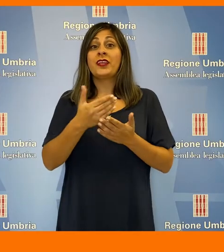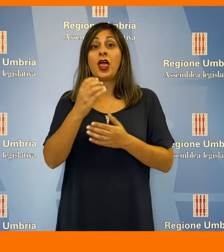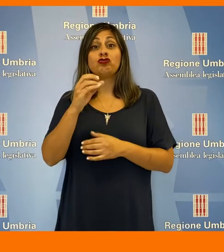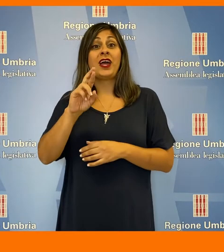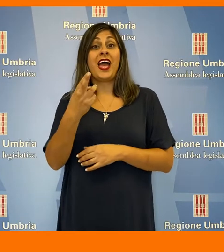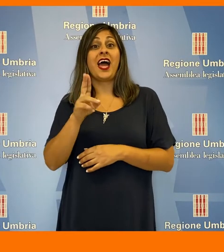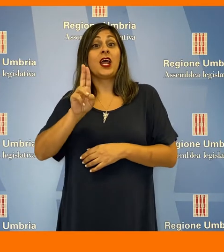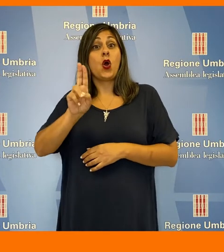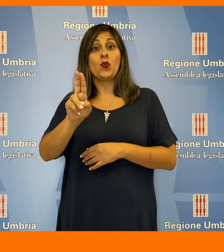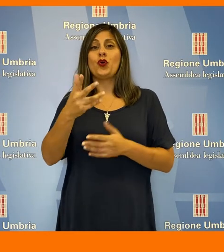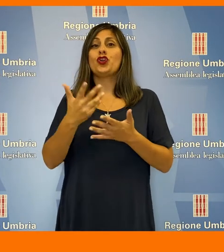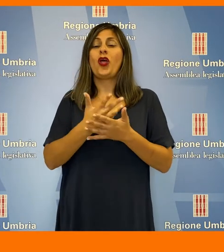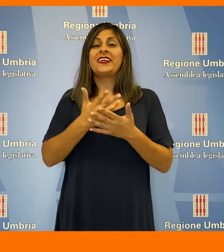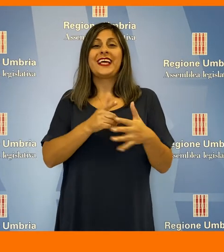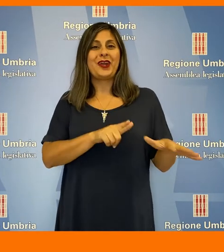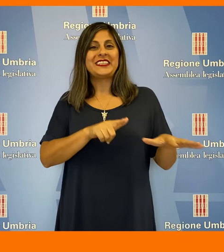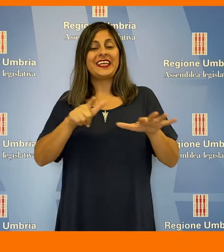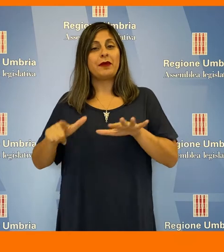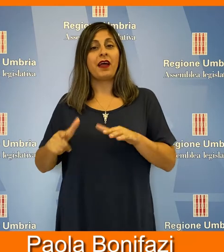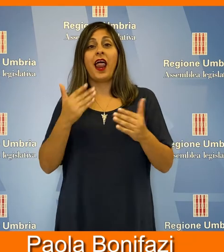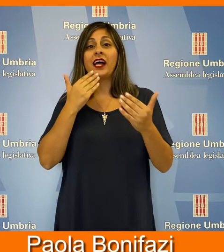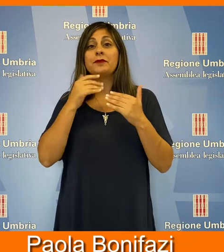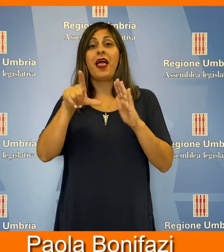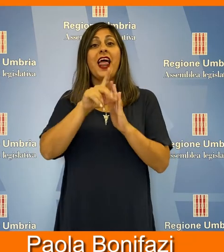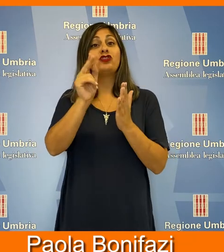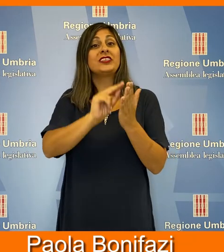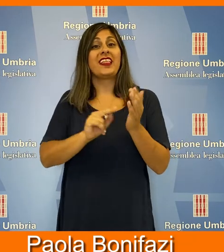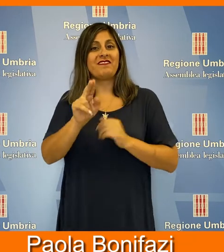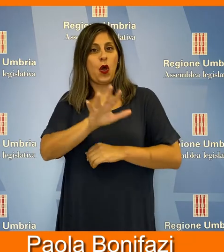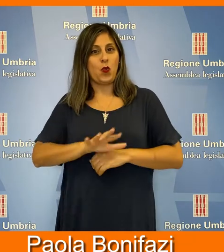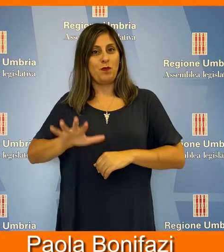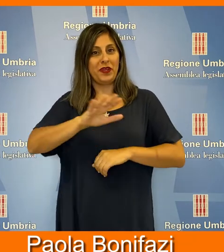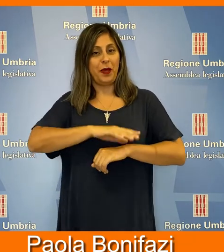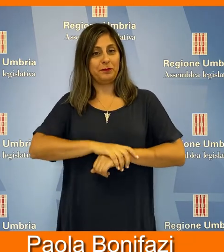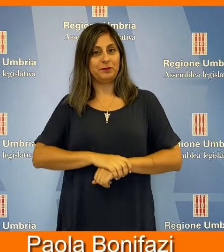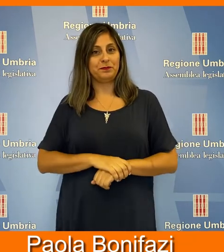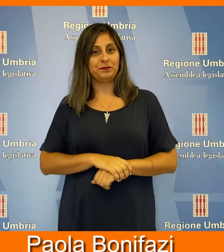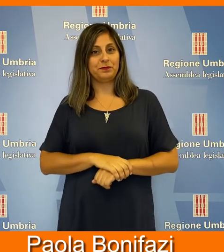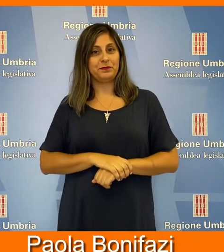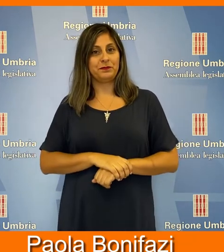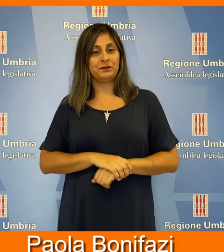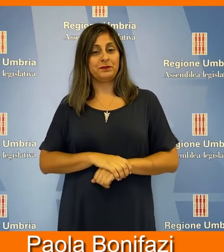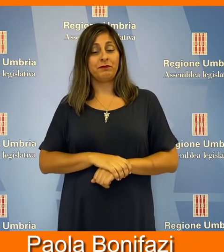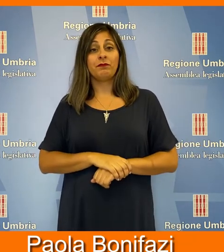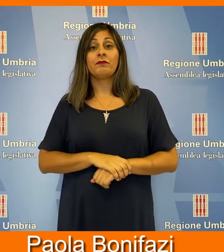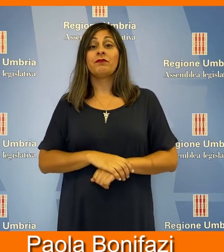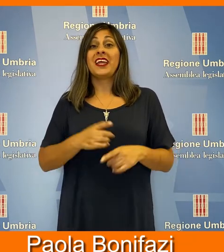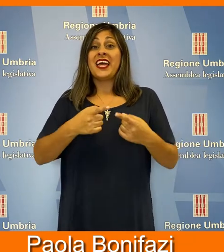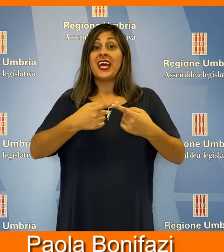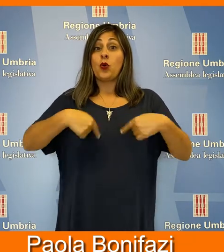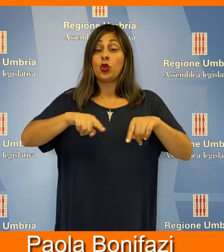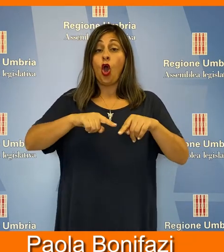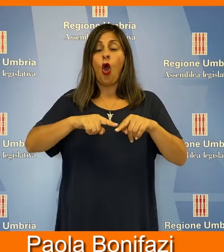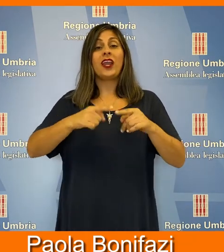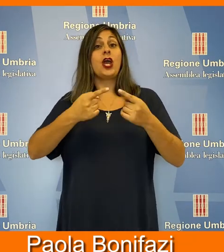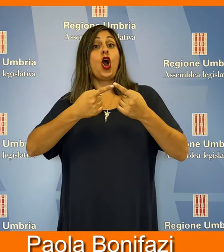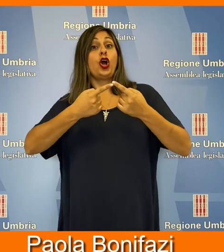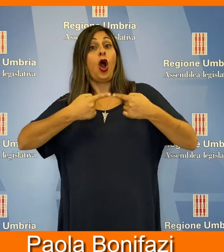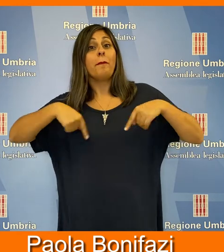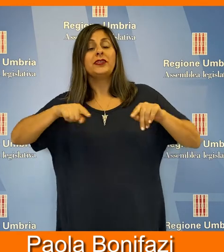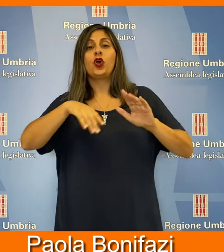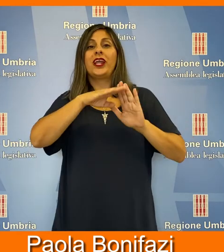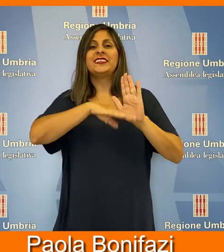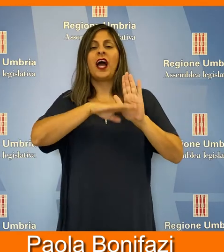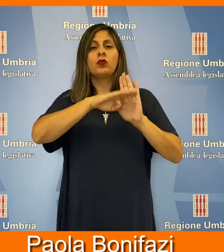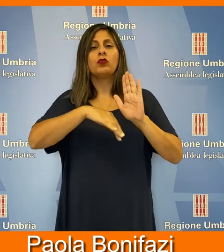Benvenuti a TeleCR1, notiziario settimanale dell'Assemblea Legislativa dell'Umbria. Calendarizzate le riunioni